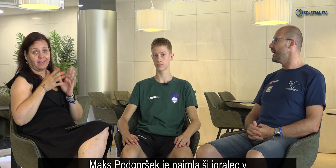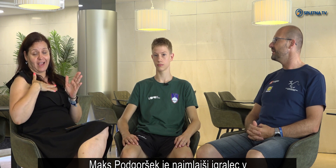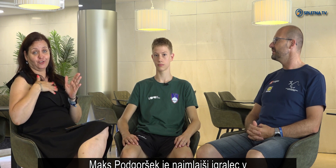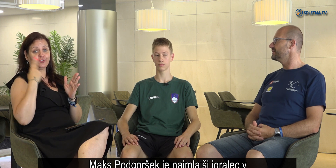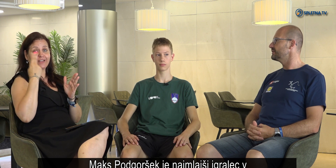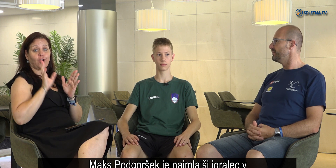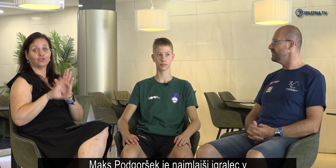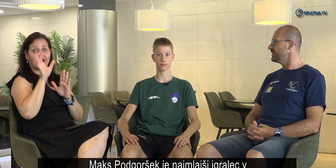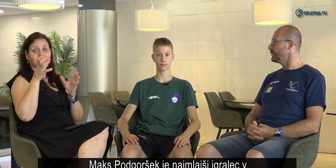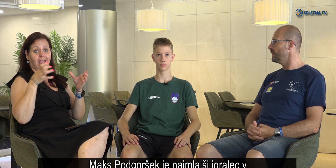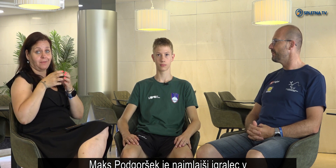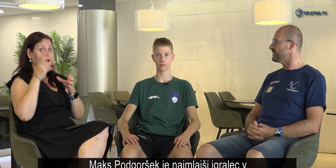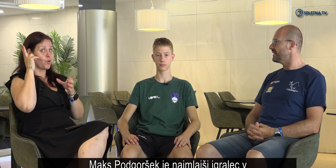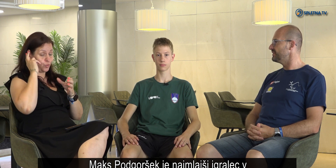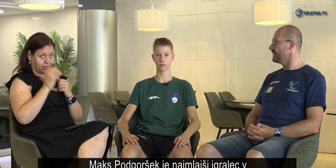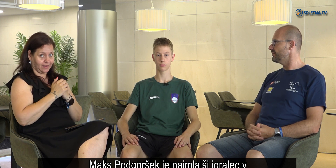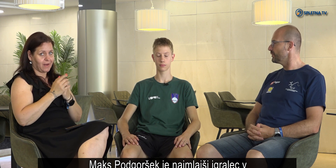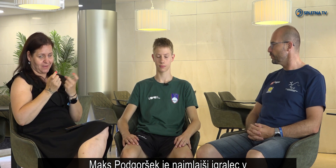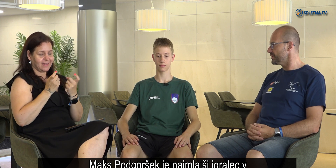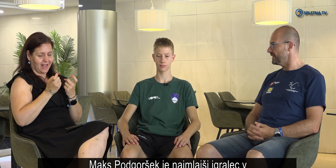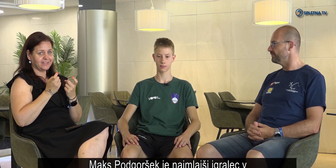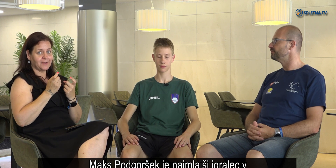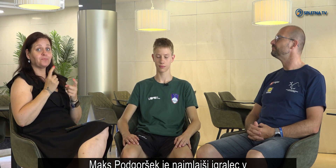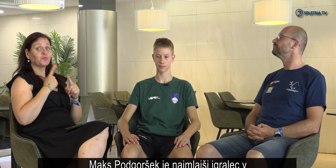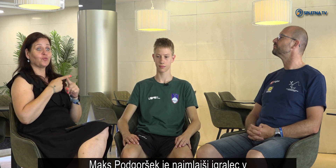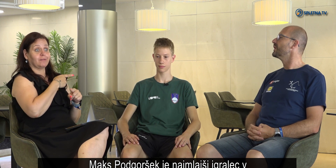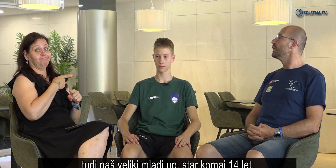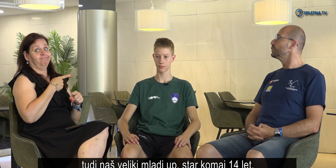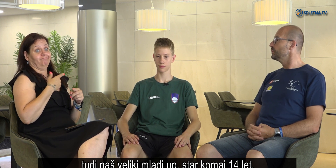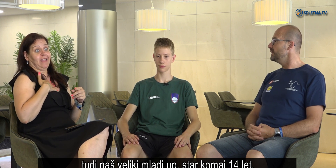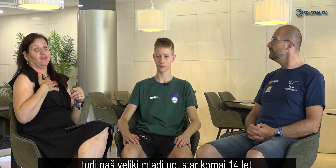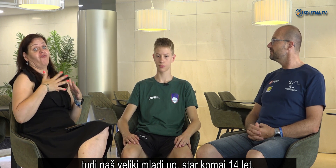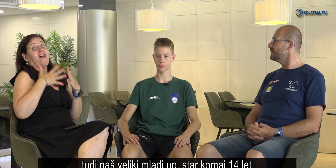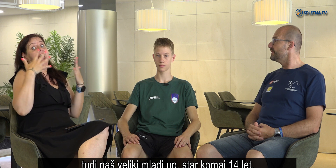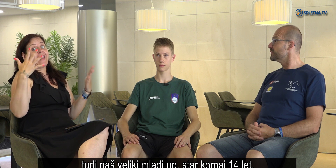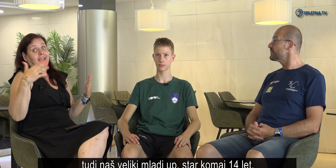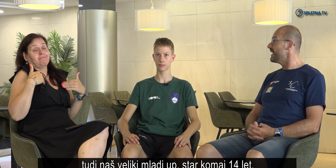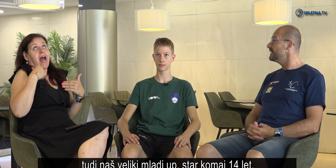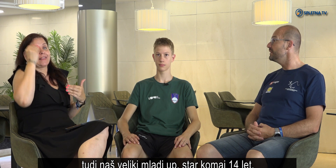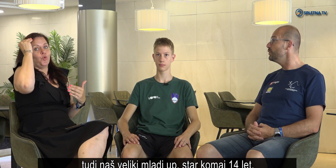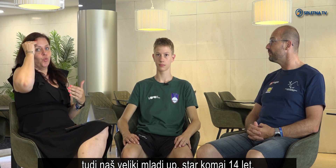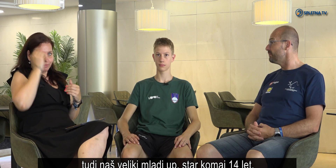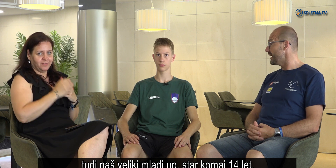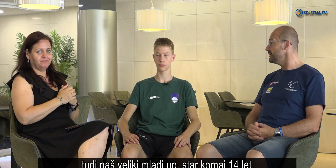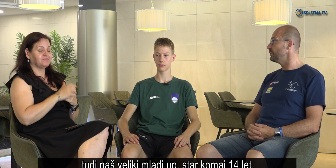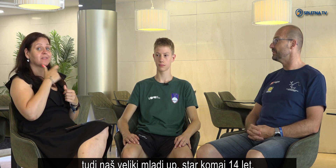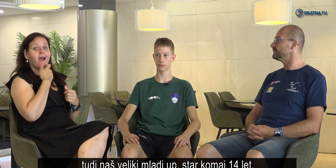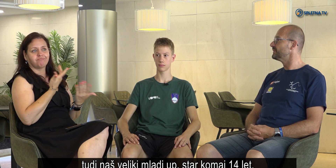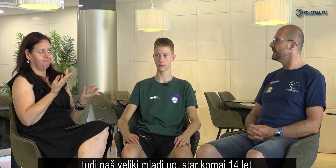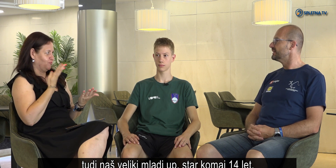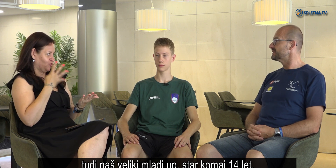najmlajši član slovenske gluhe reprezentance v košarki. Tudi naš veliki